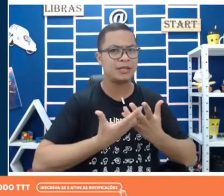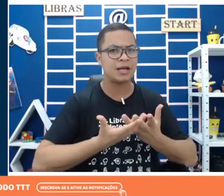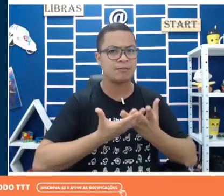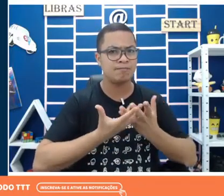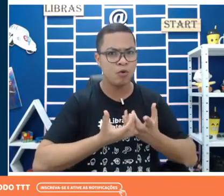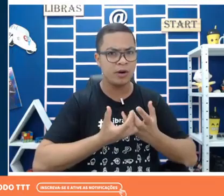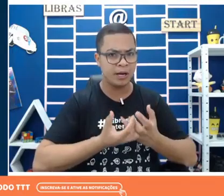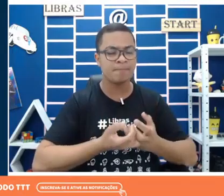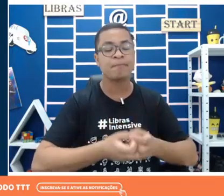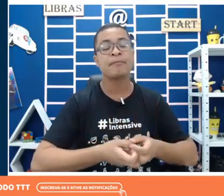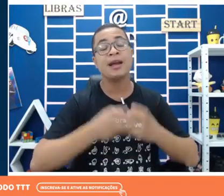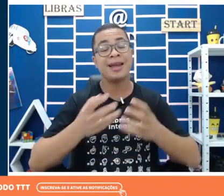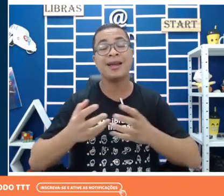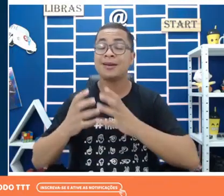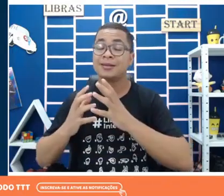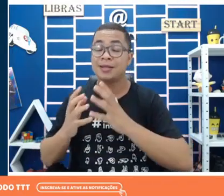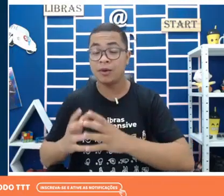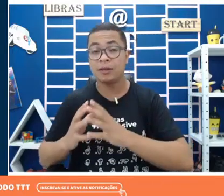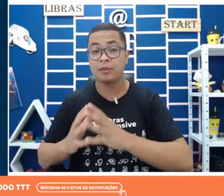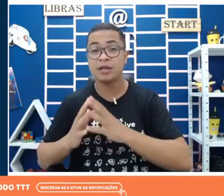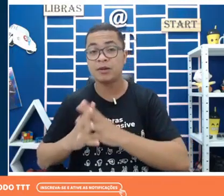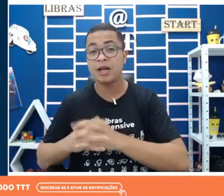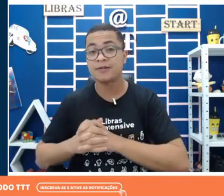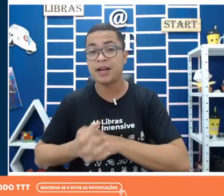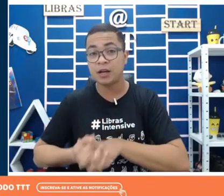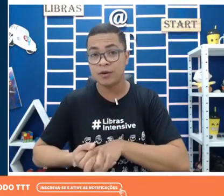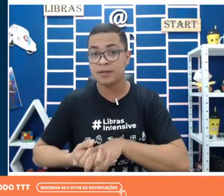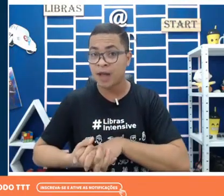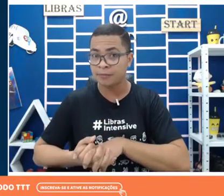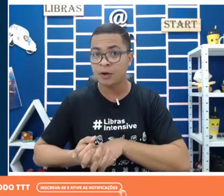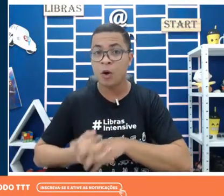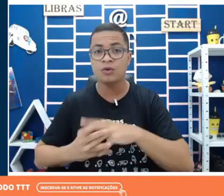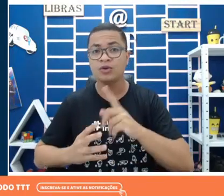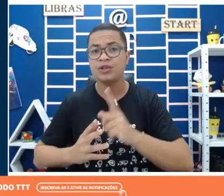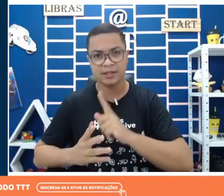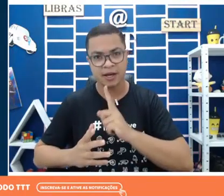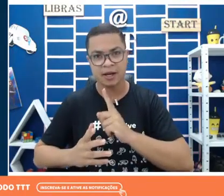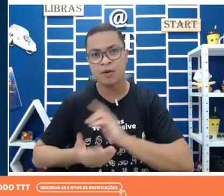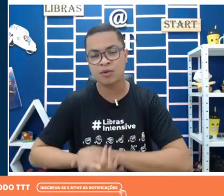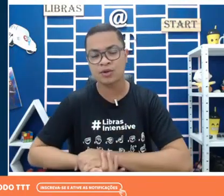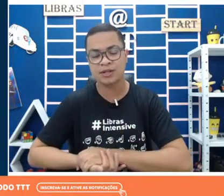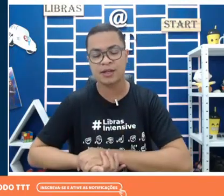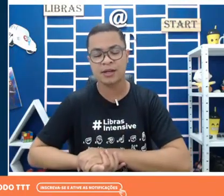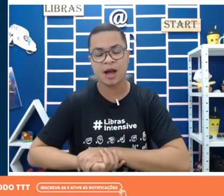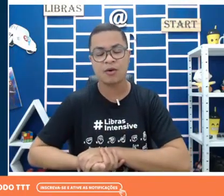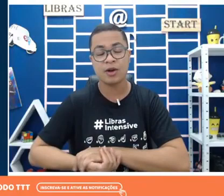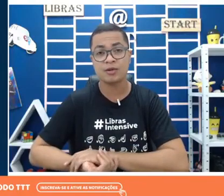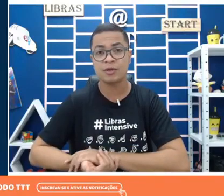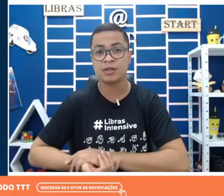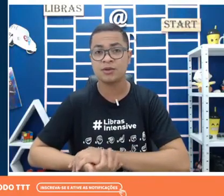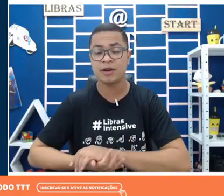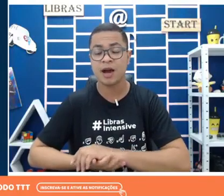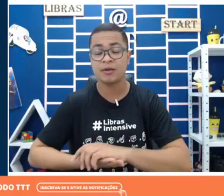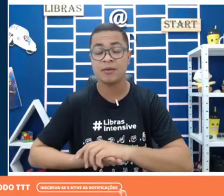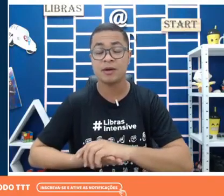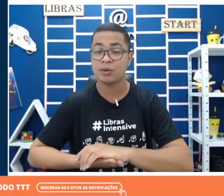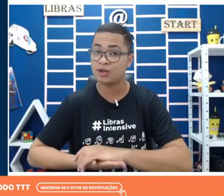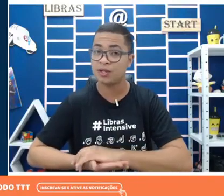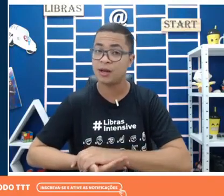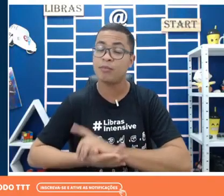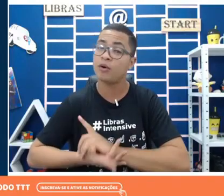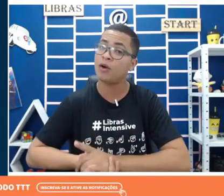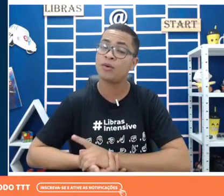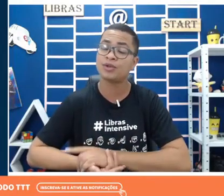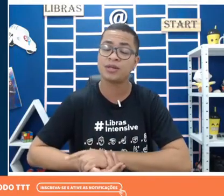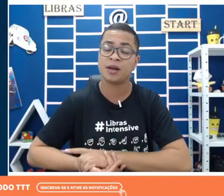a língua de sinais pura, e 50% classificadores, tá? Ouso dizer, tá? Corrijam-me se eu estiver errado aí, mas